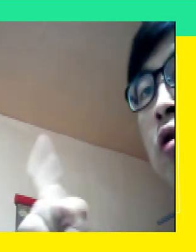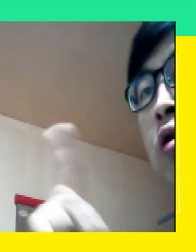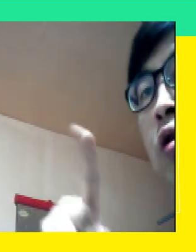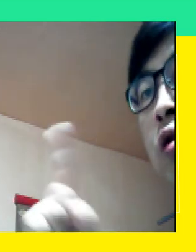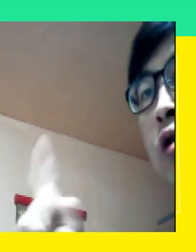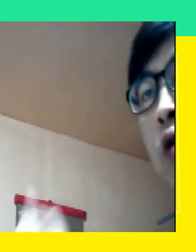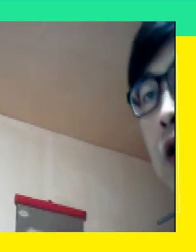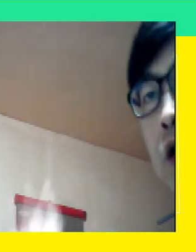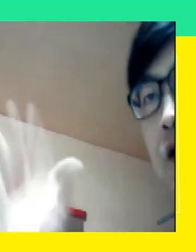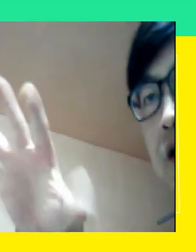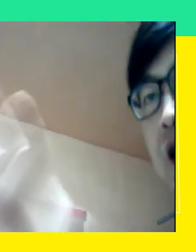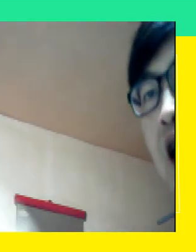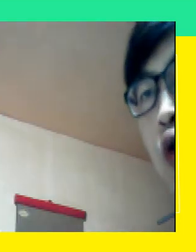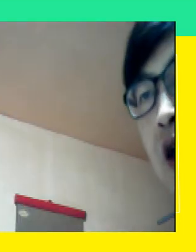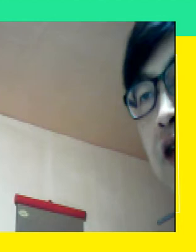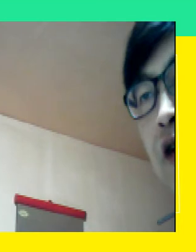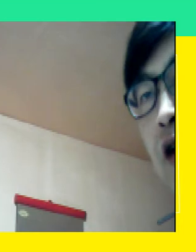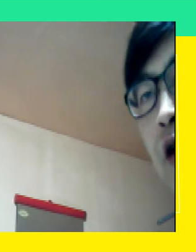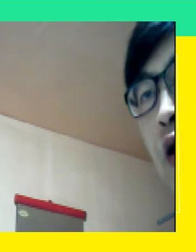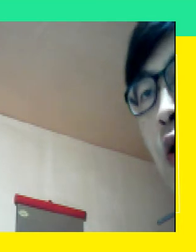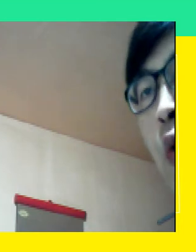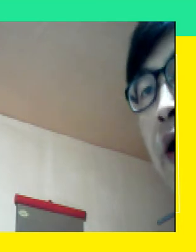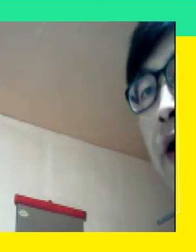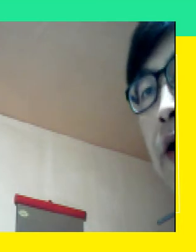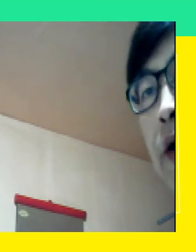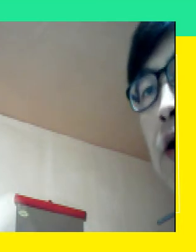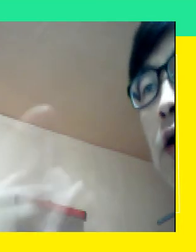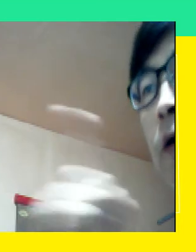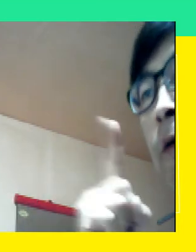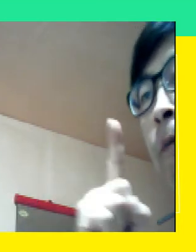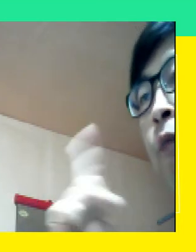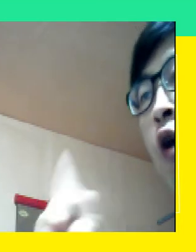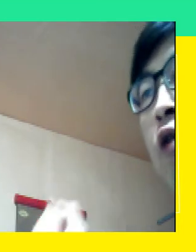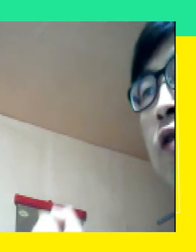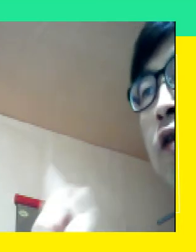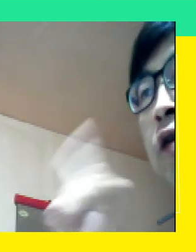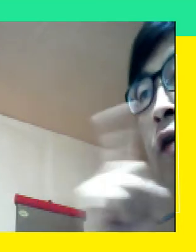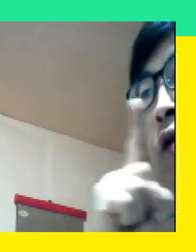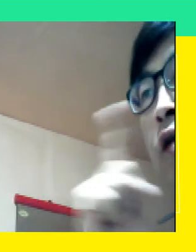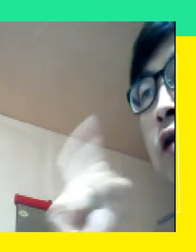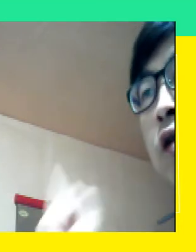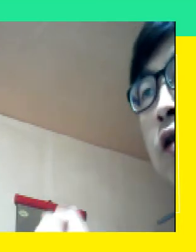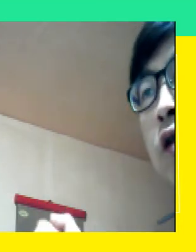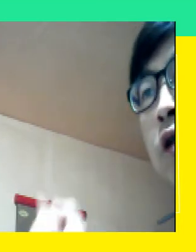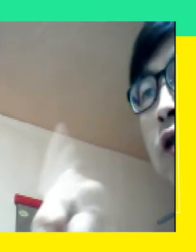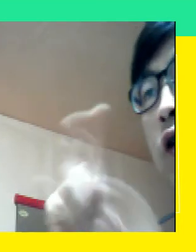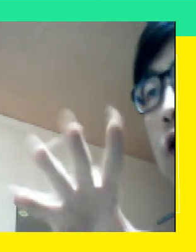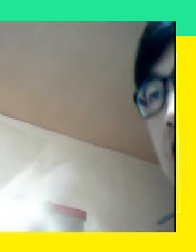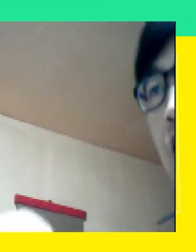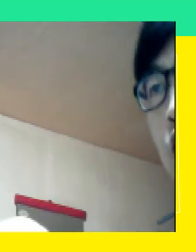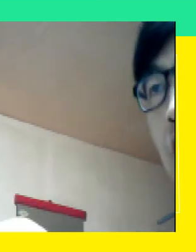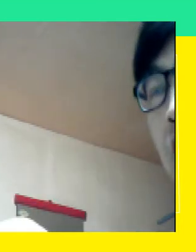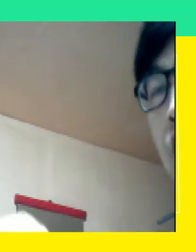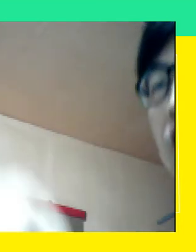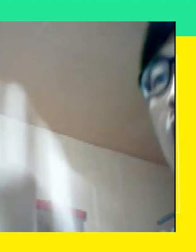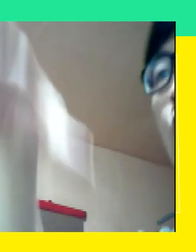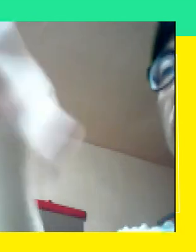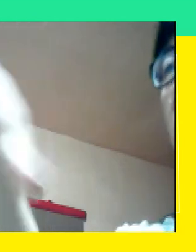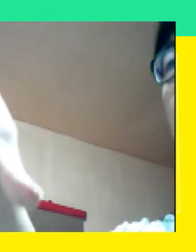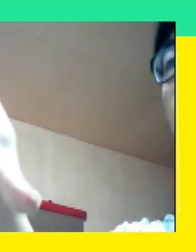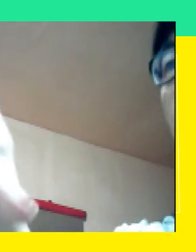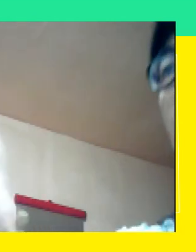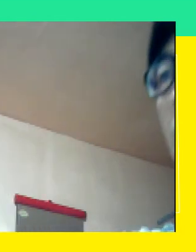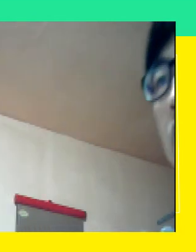장소에서 where 어느 장소에서 이게